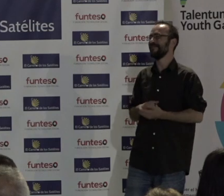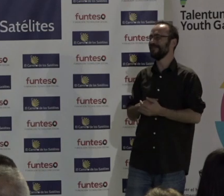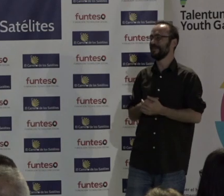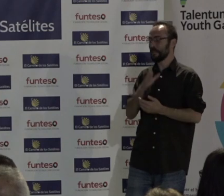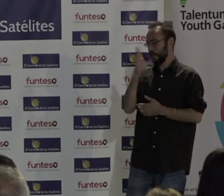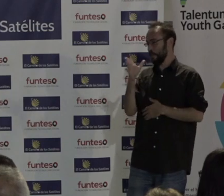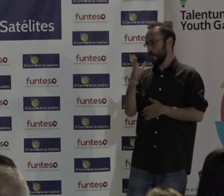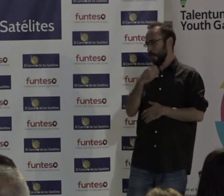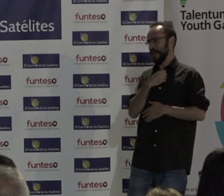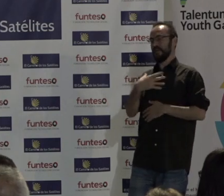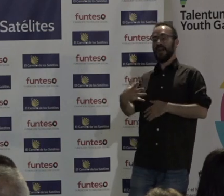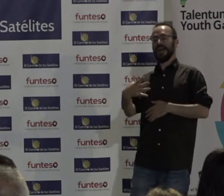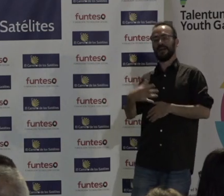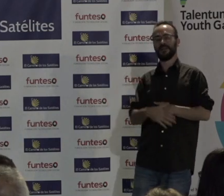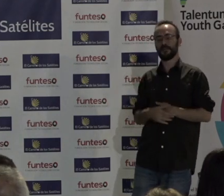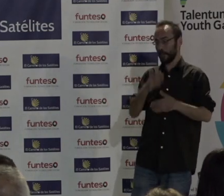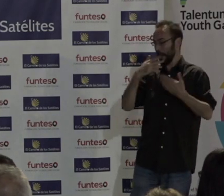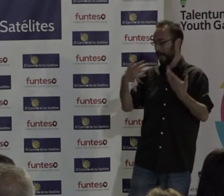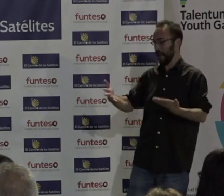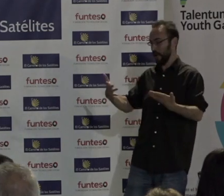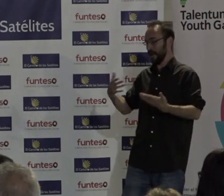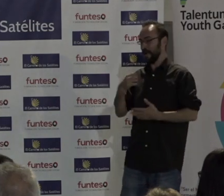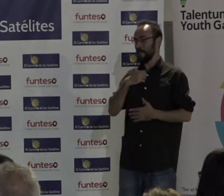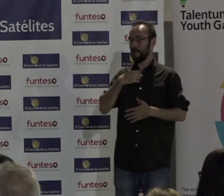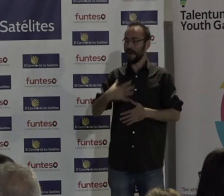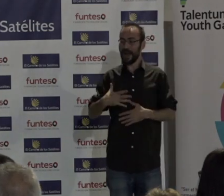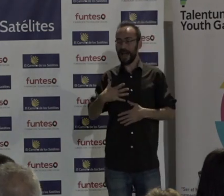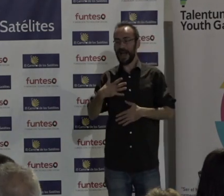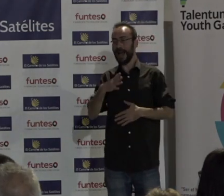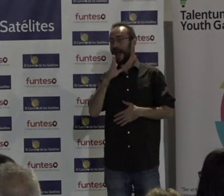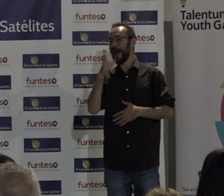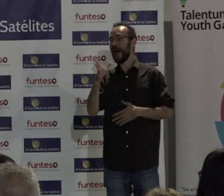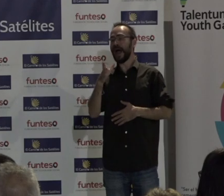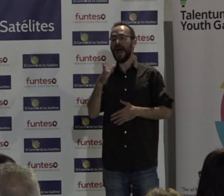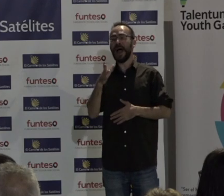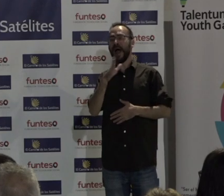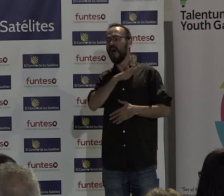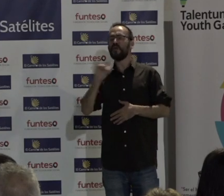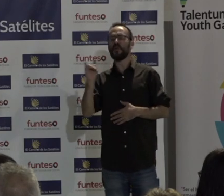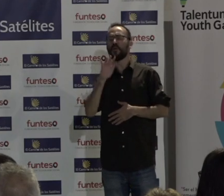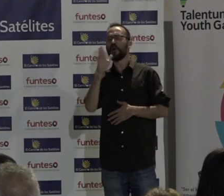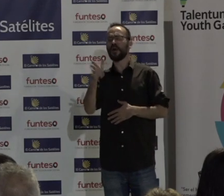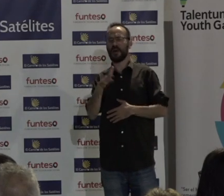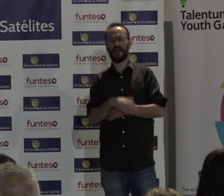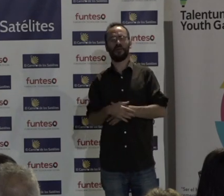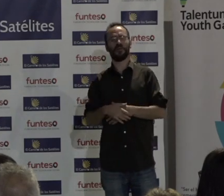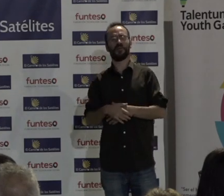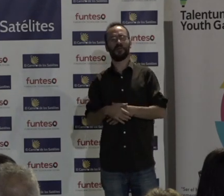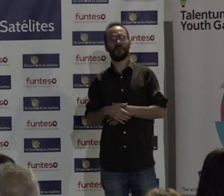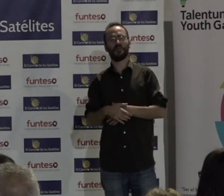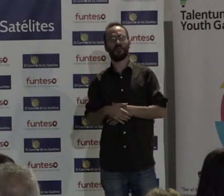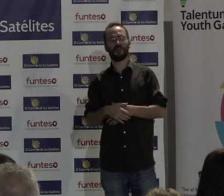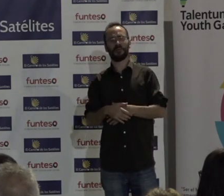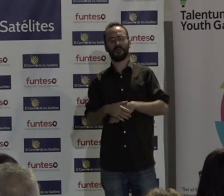blanca. Y hoy la bandera blanca se cruza por una banda azul. Pero me decís, es que va de la